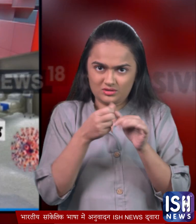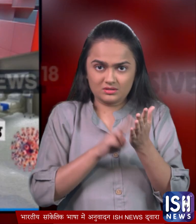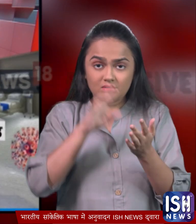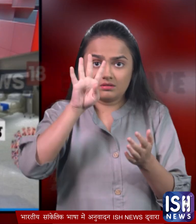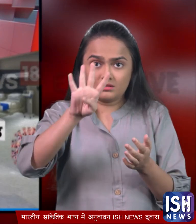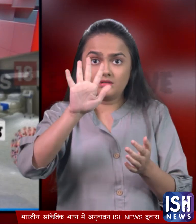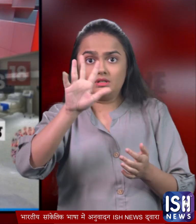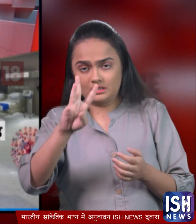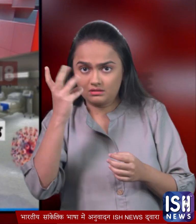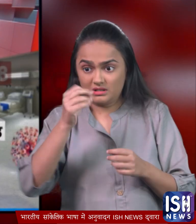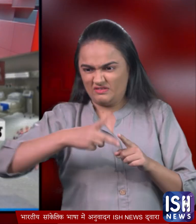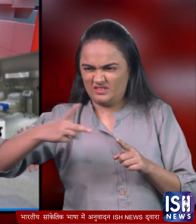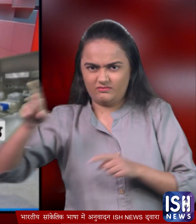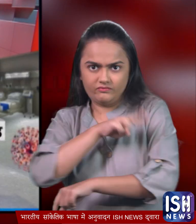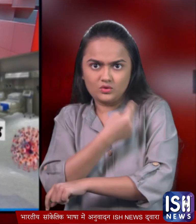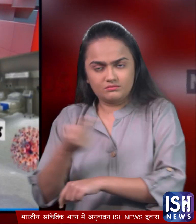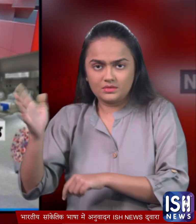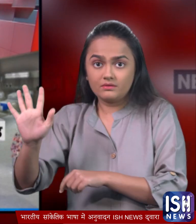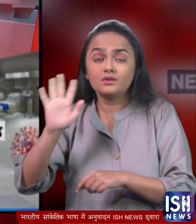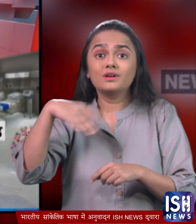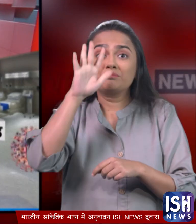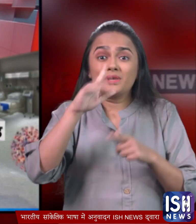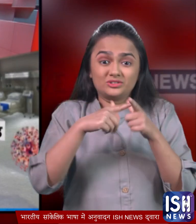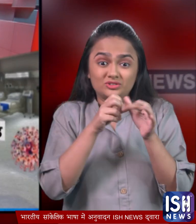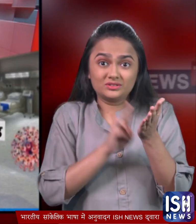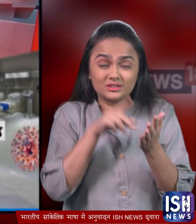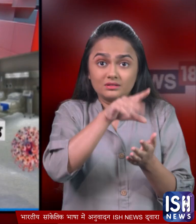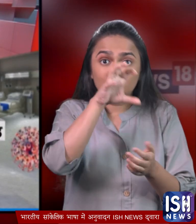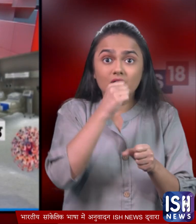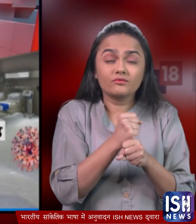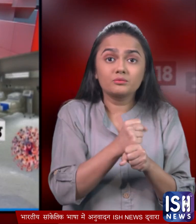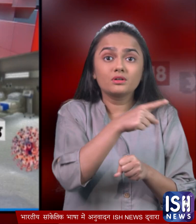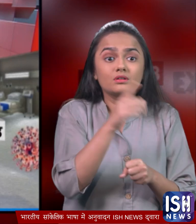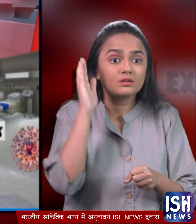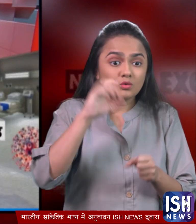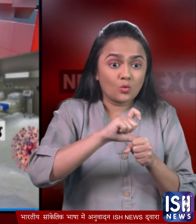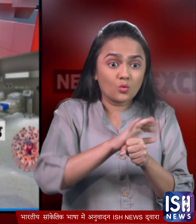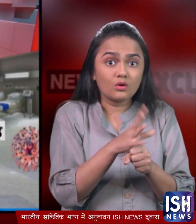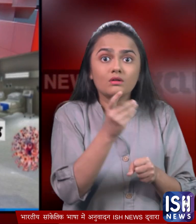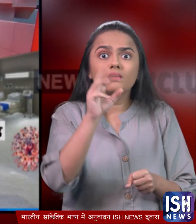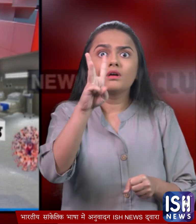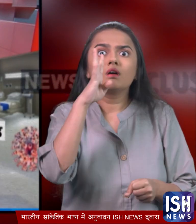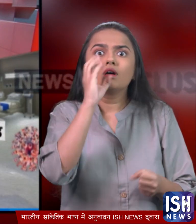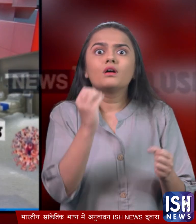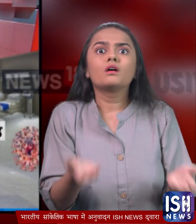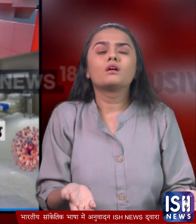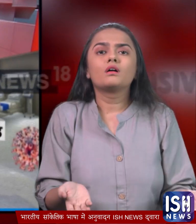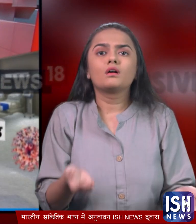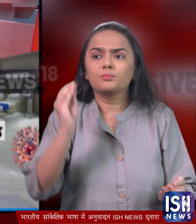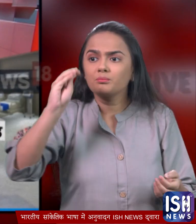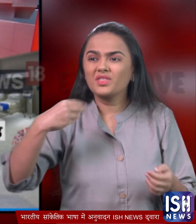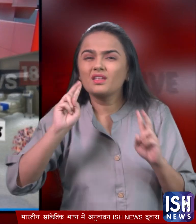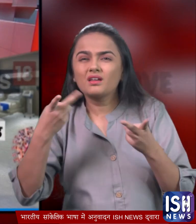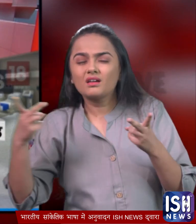6 जनवरी को 453 मरीज अलग अलग अस्पतालों में भर्ती हुए थे, जबकि 5 जनवरी को राज्य में कोरोना मरीजों से भरे बेड की तादाद 390